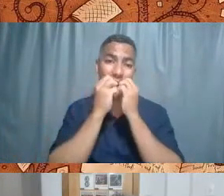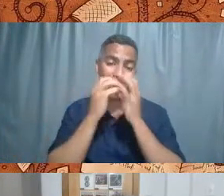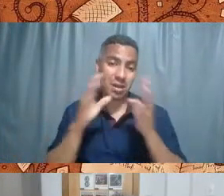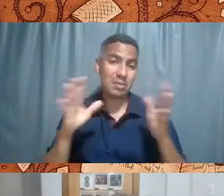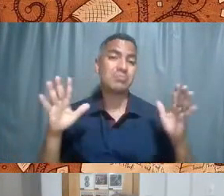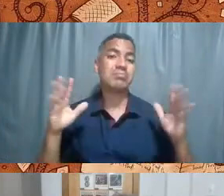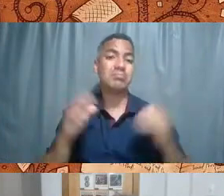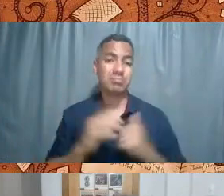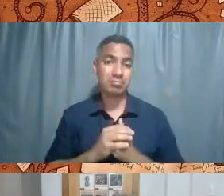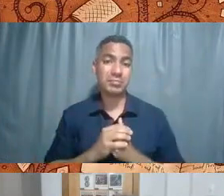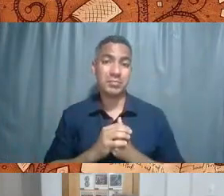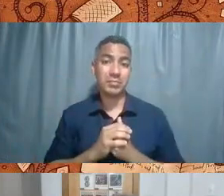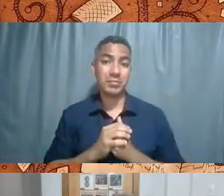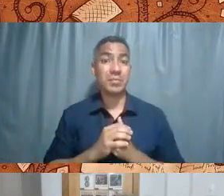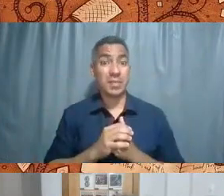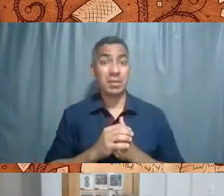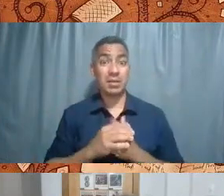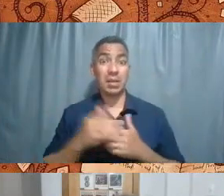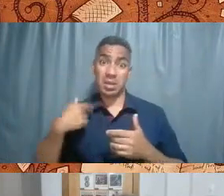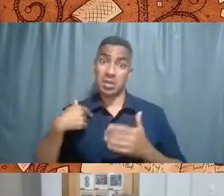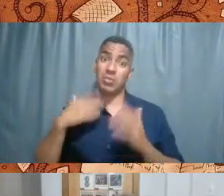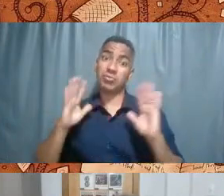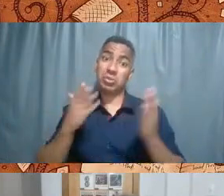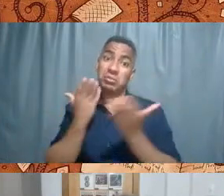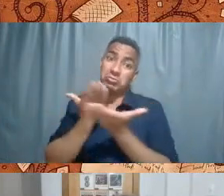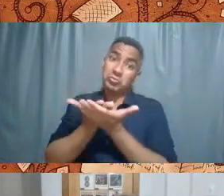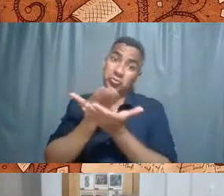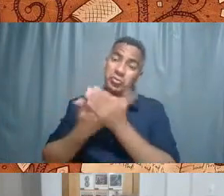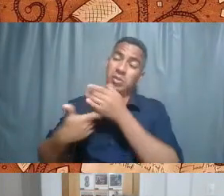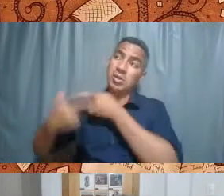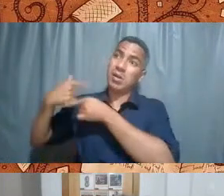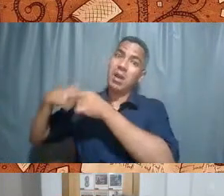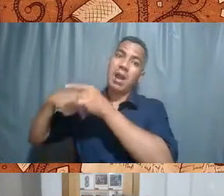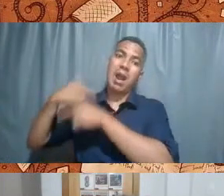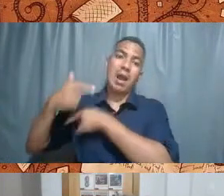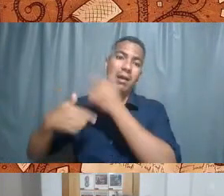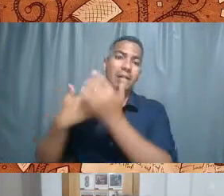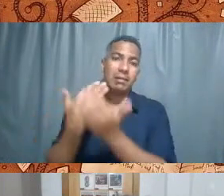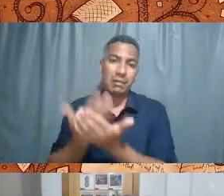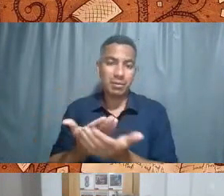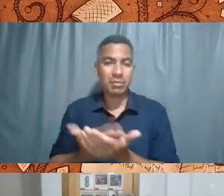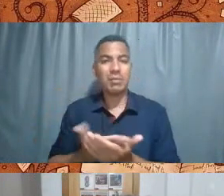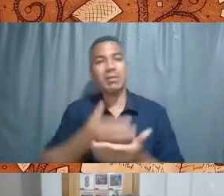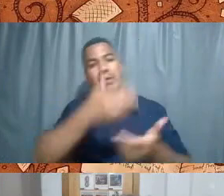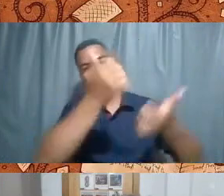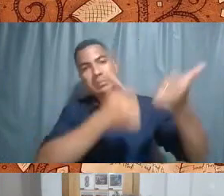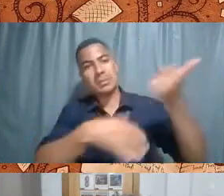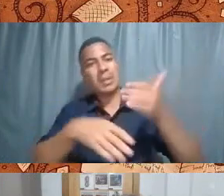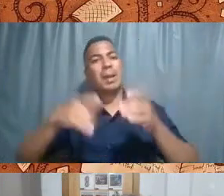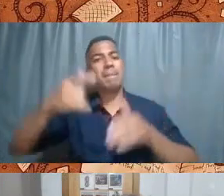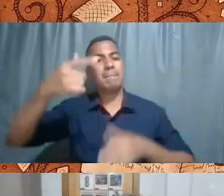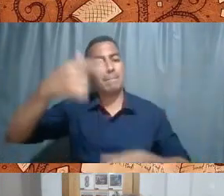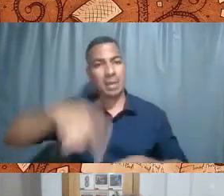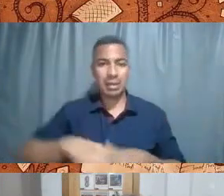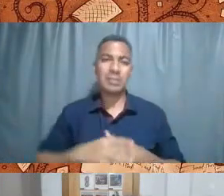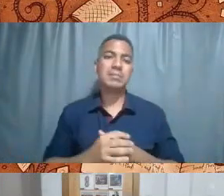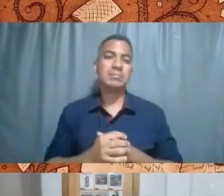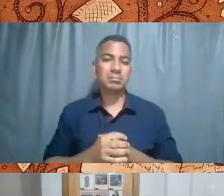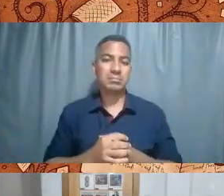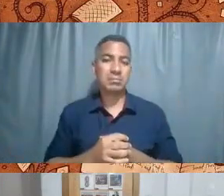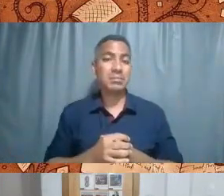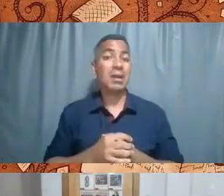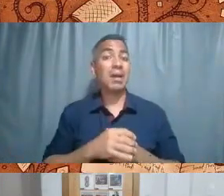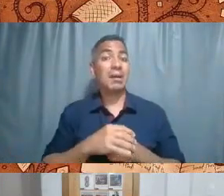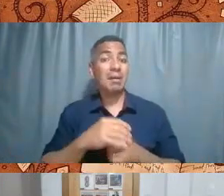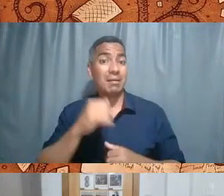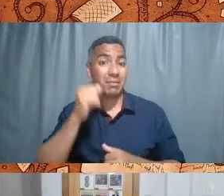tempo. E criamos um vetor que partia da diferença sexual, feminilidade, a